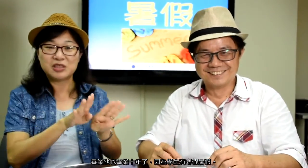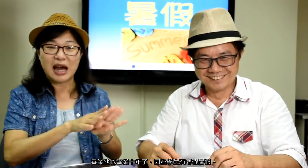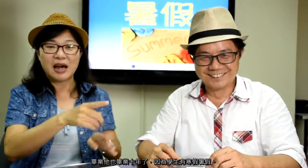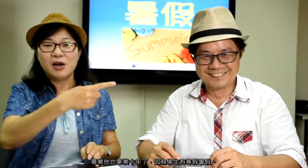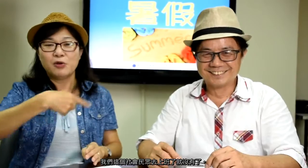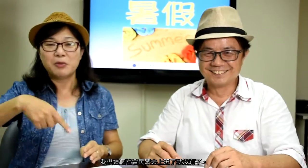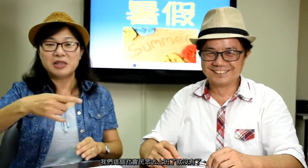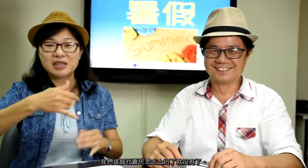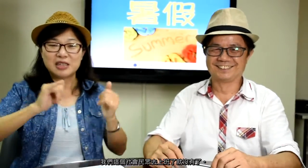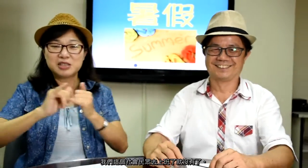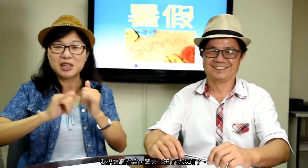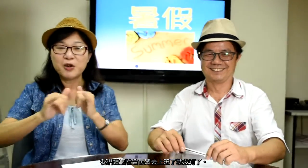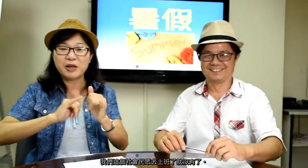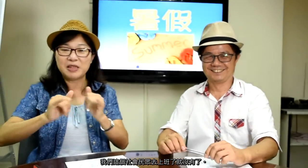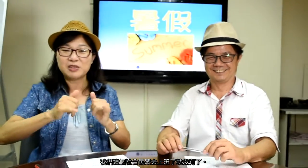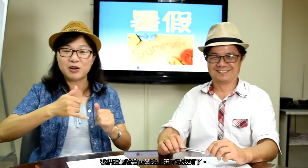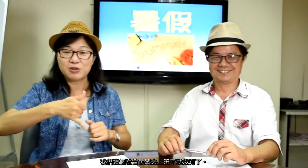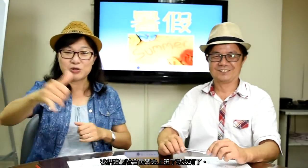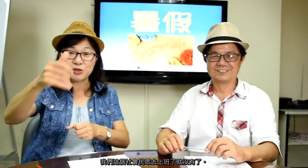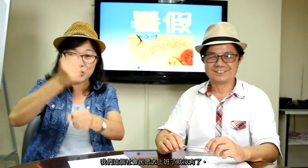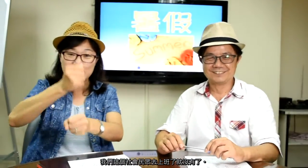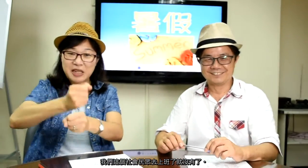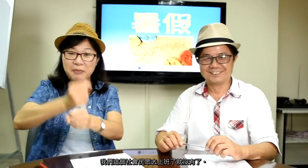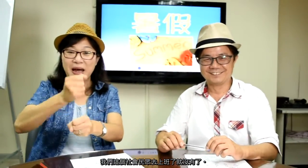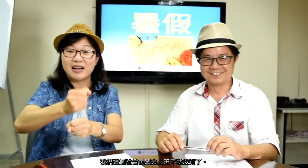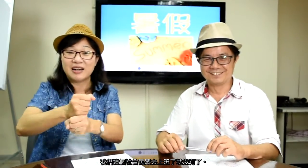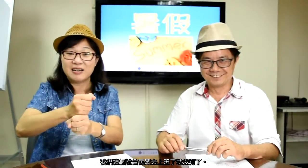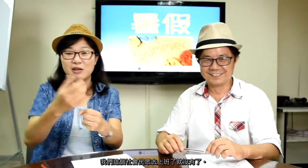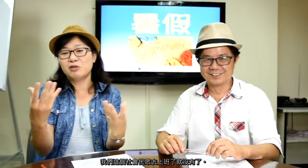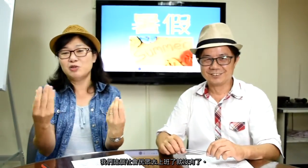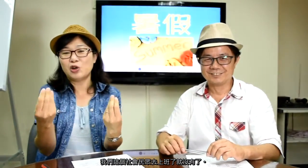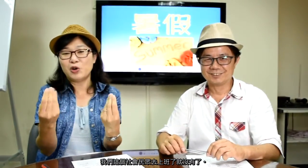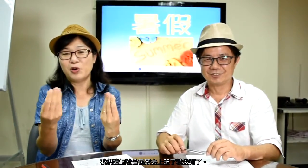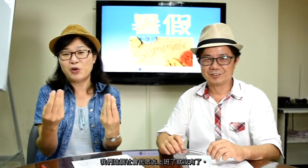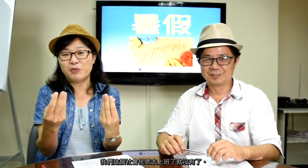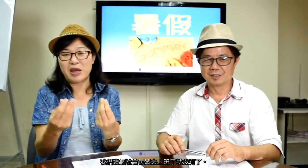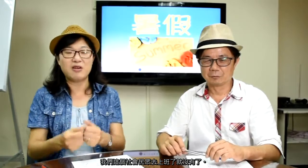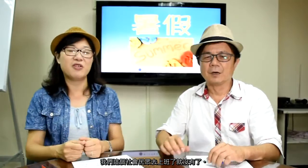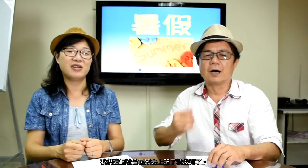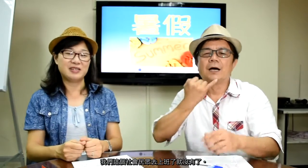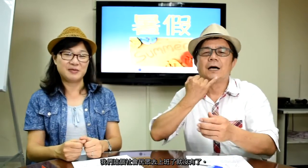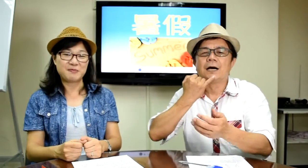假，我们这个社会民众去上班了就没有了。